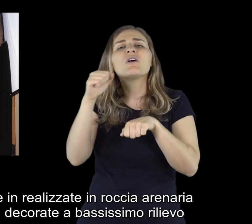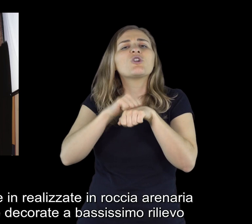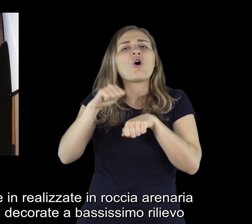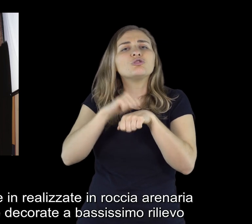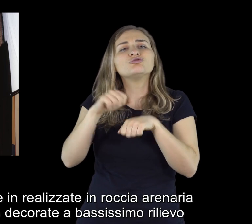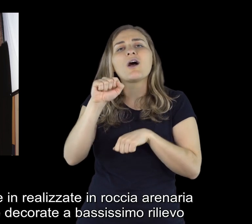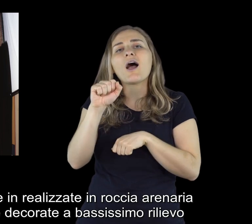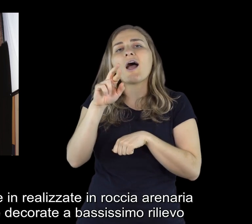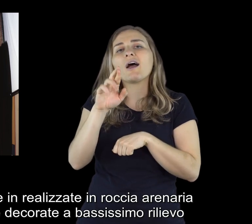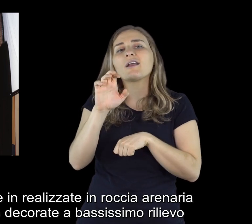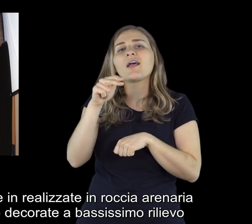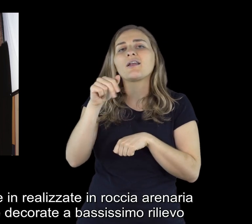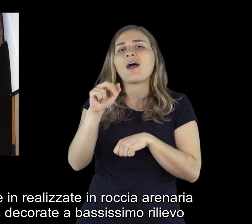del iv secolo avanti cristo